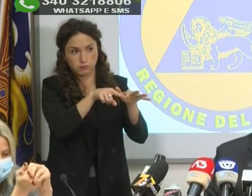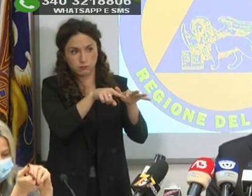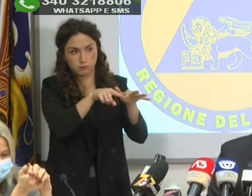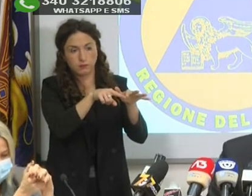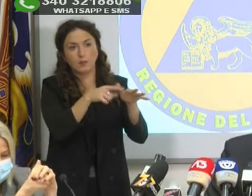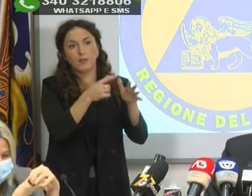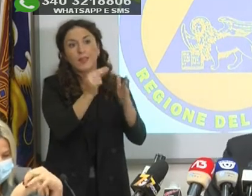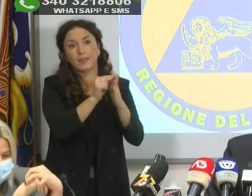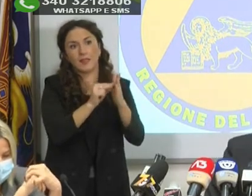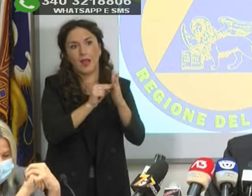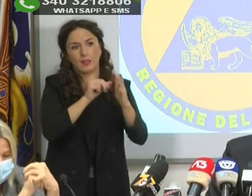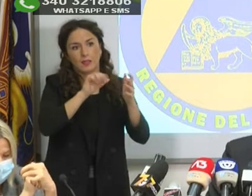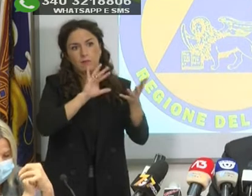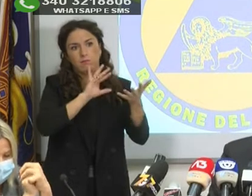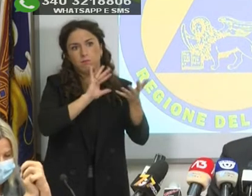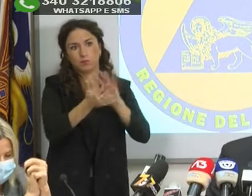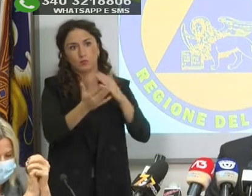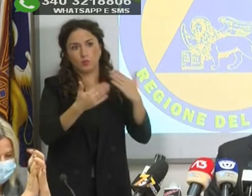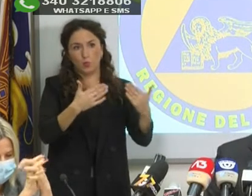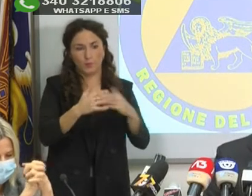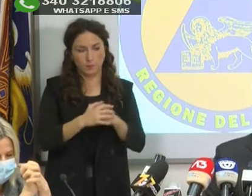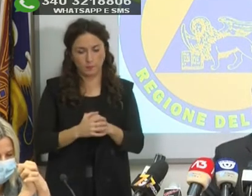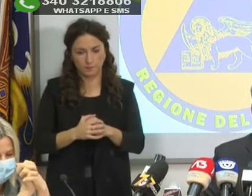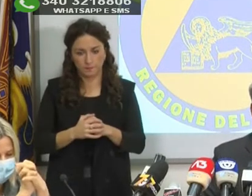il dato, piuttosto che